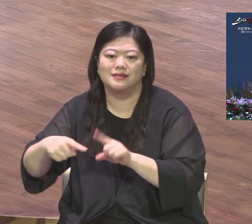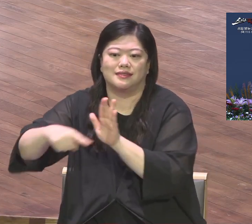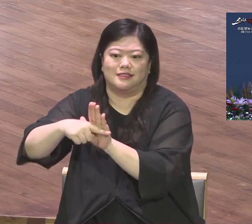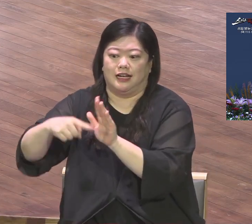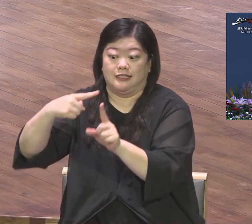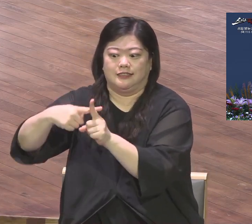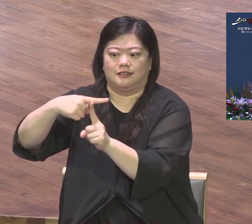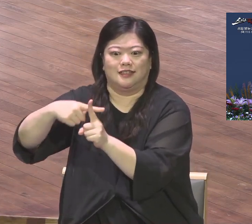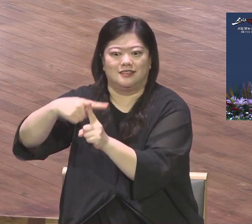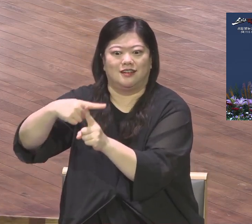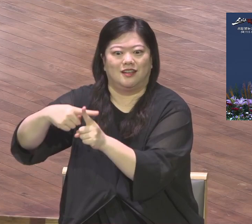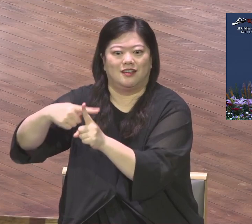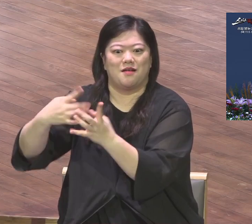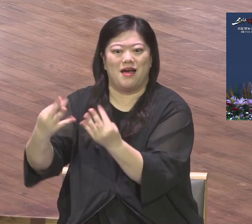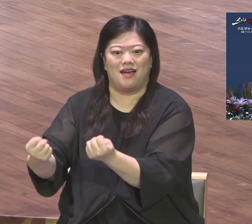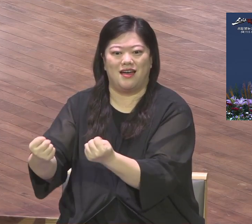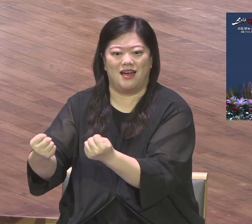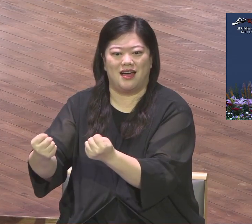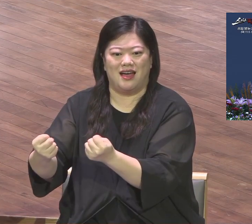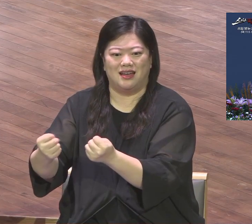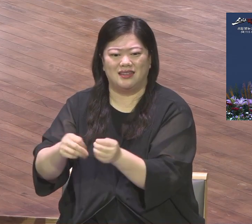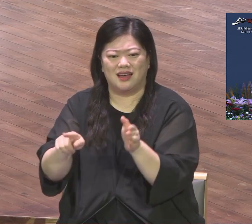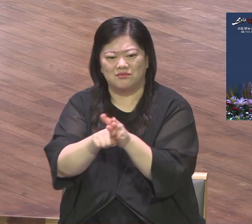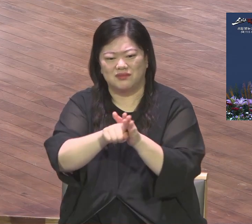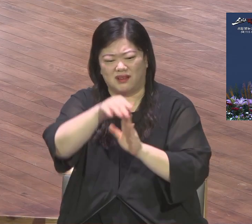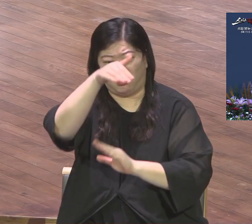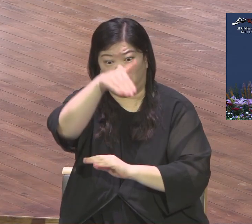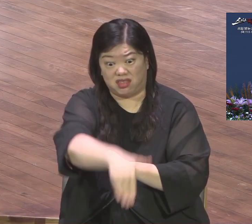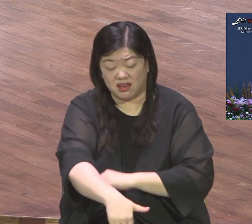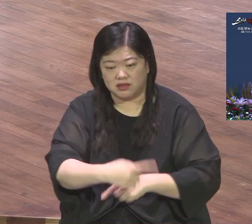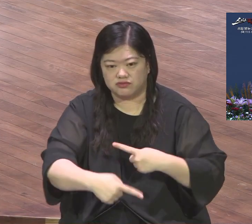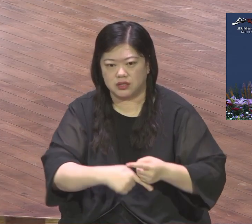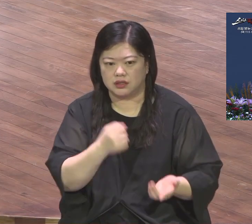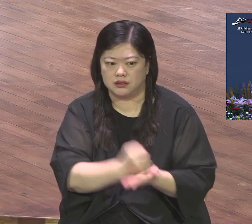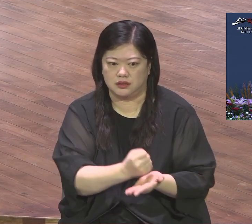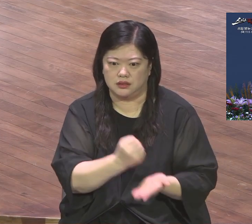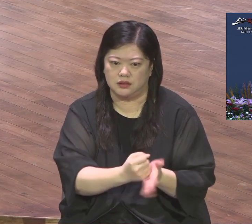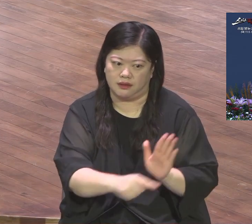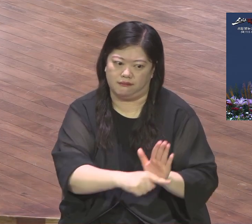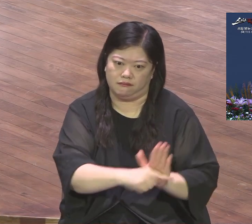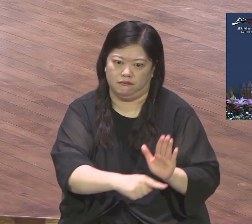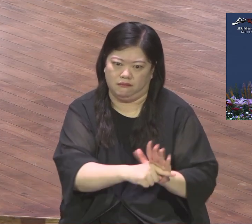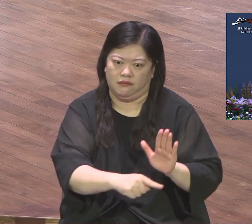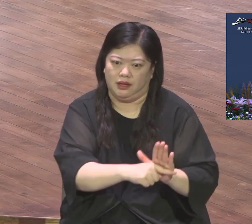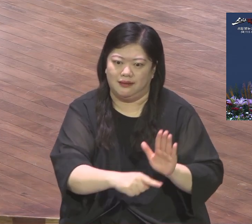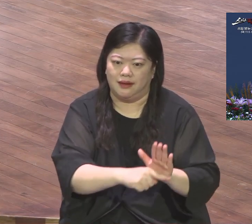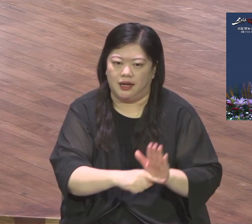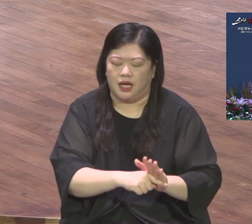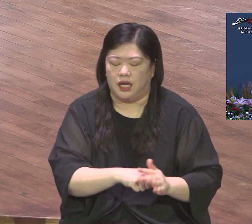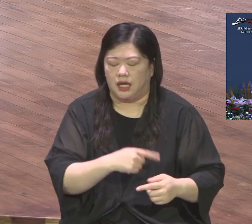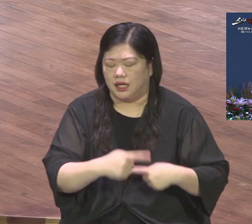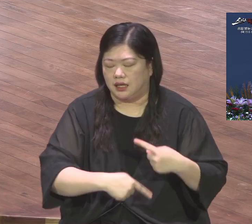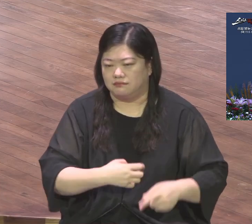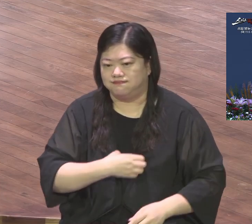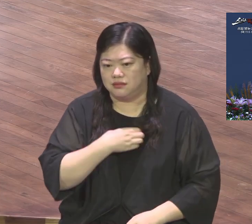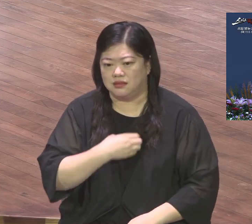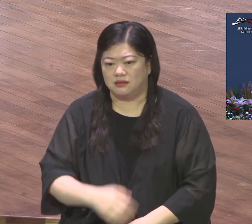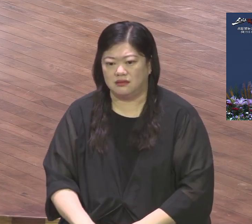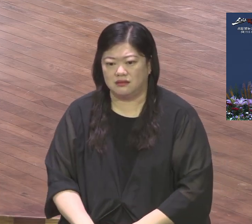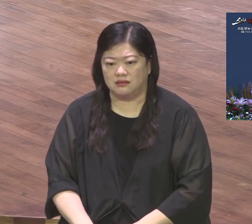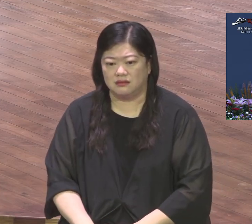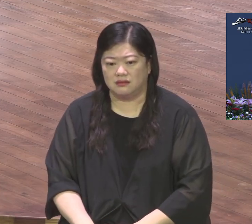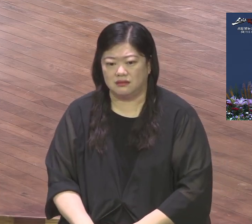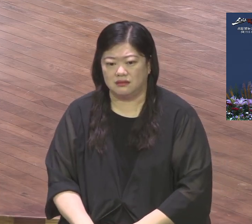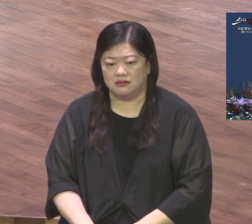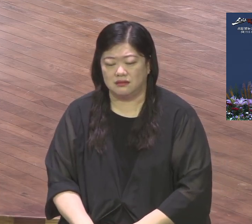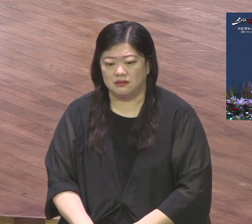아니라 계속 불평, 의심, 끊임없는 사단신 부름만 해요. 둘 중 하나요. 하나님신 부름하느냐,